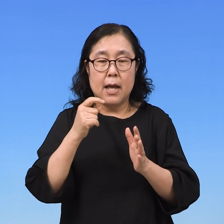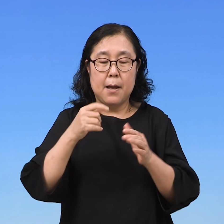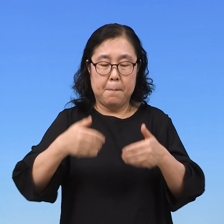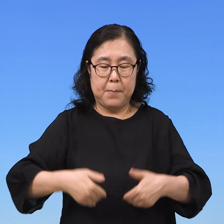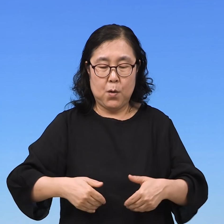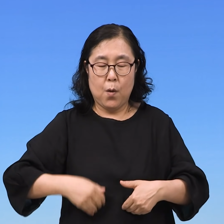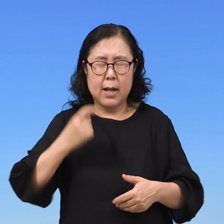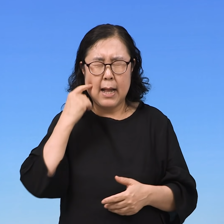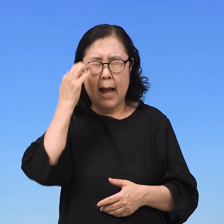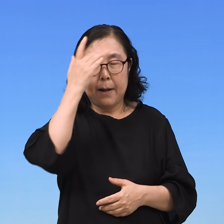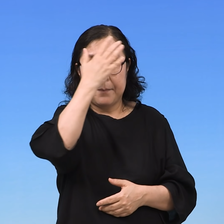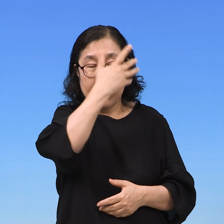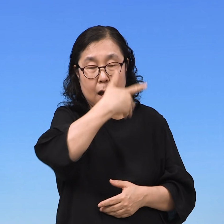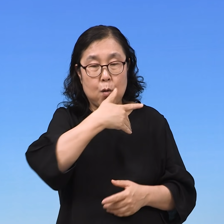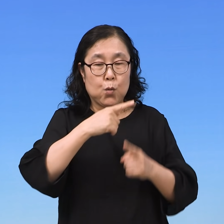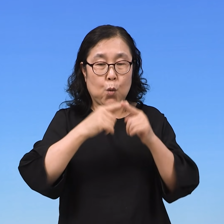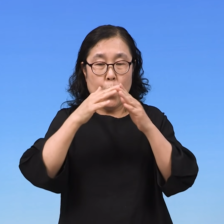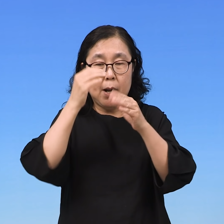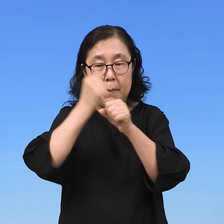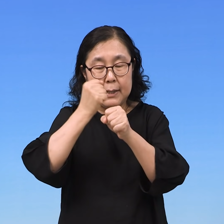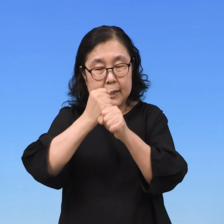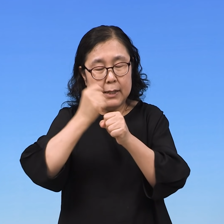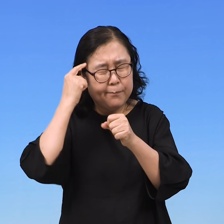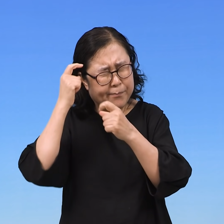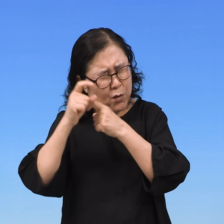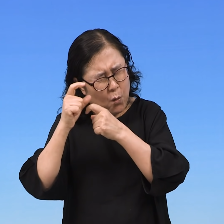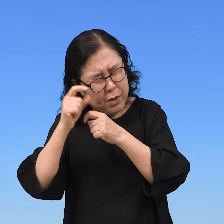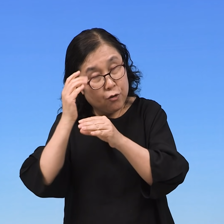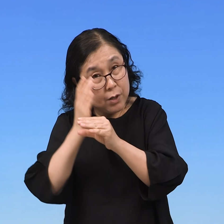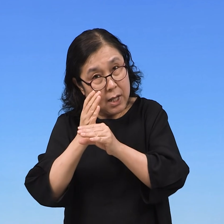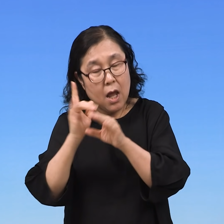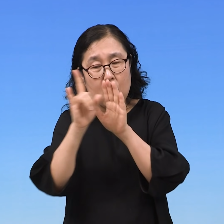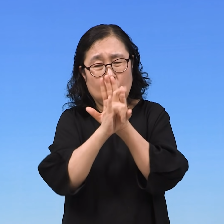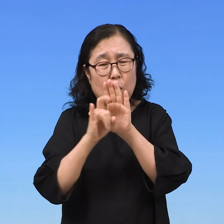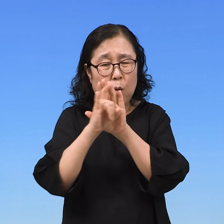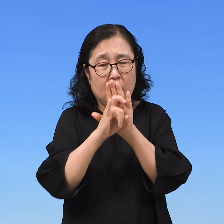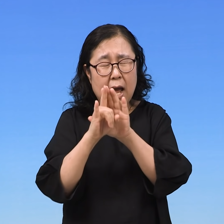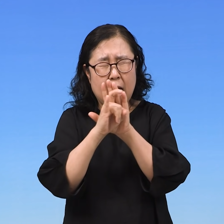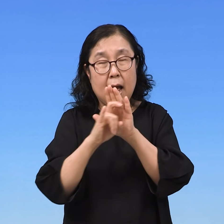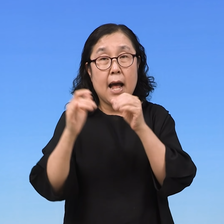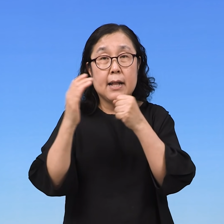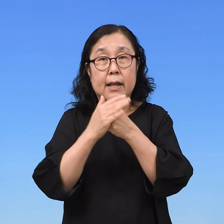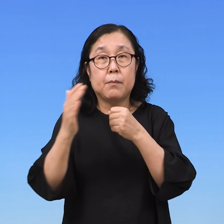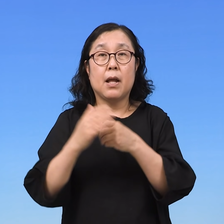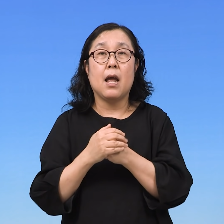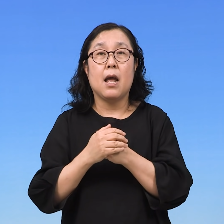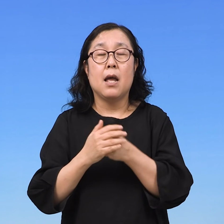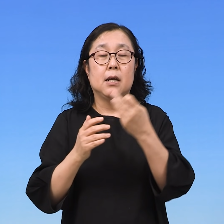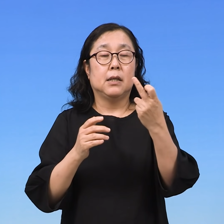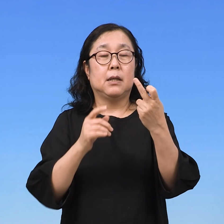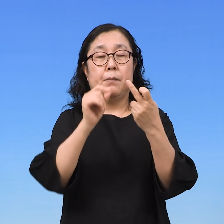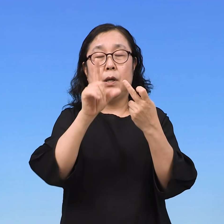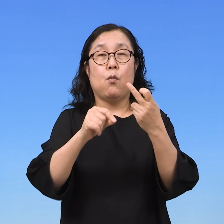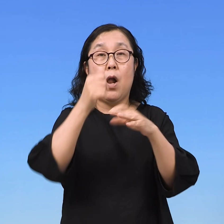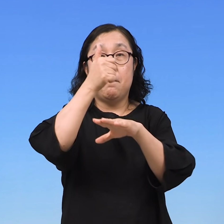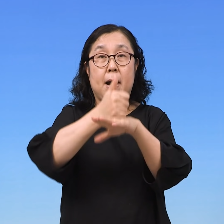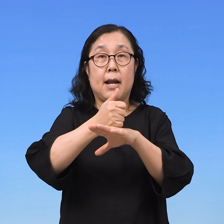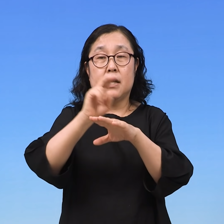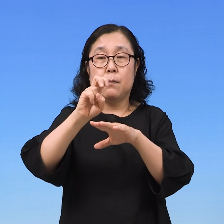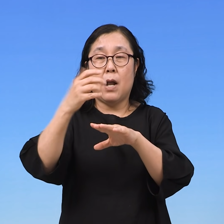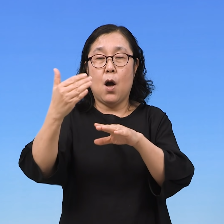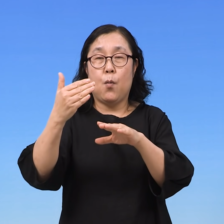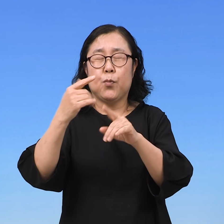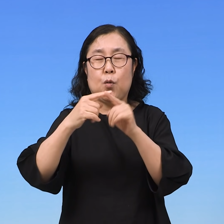시대에 필요한 아름다운 교회를 만들어 갈 것인가 고민하고 있는데요. 코로나19가 지금 이게 원래는 이제 12월